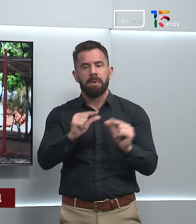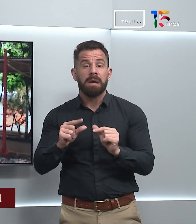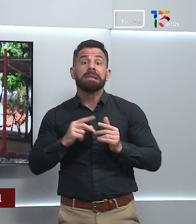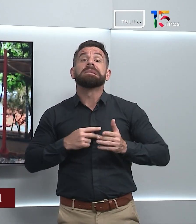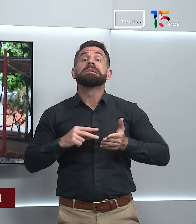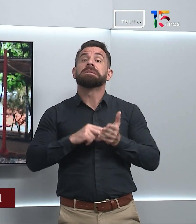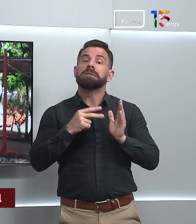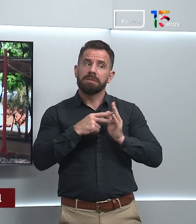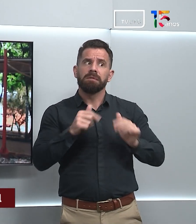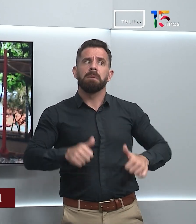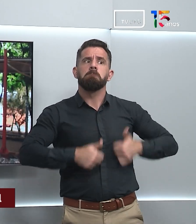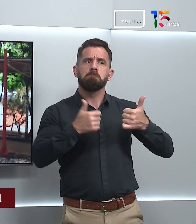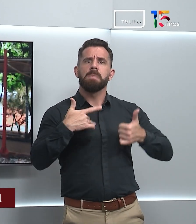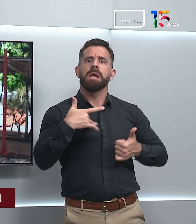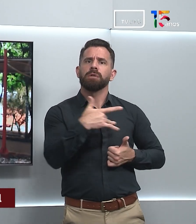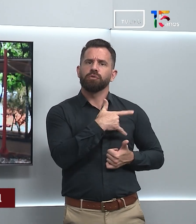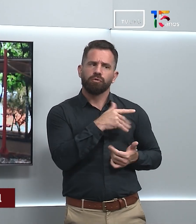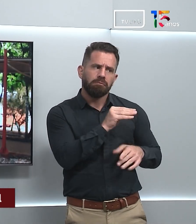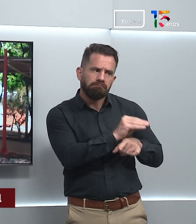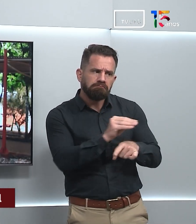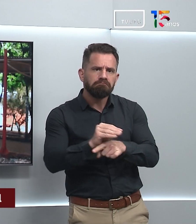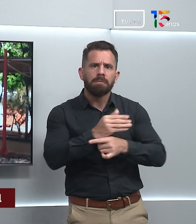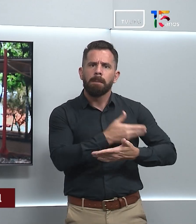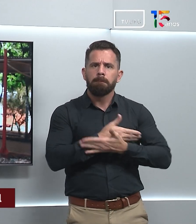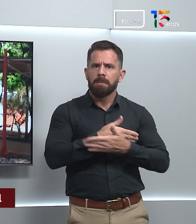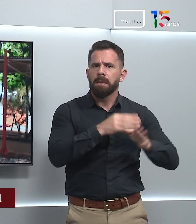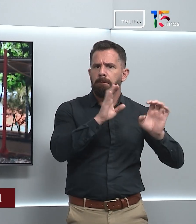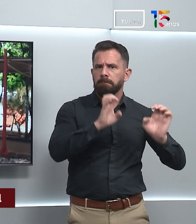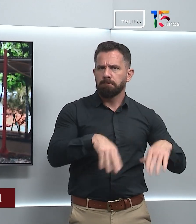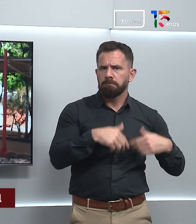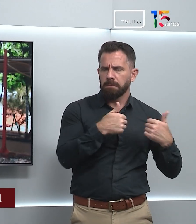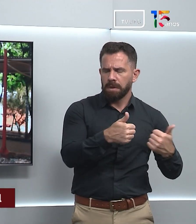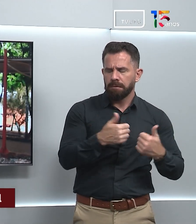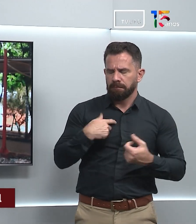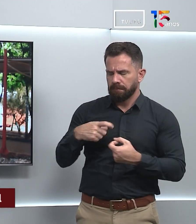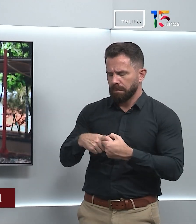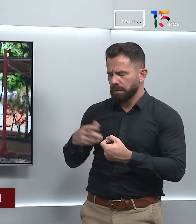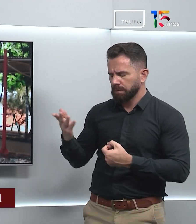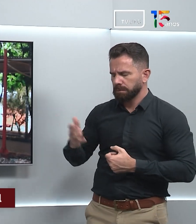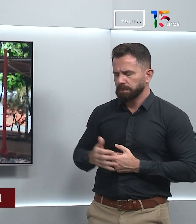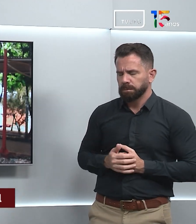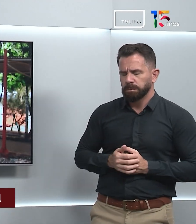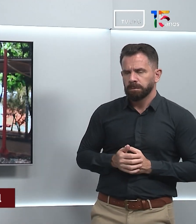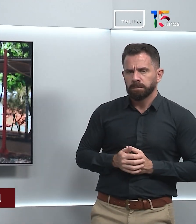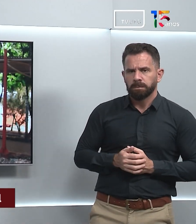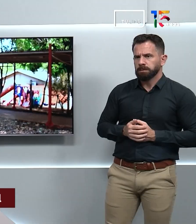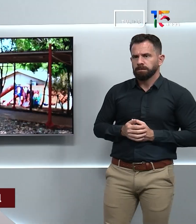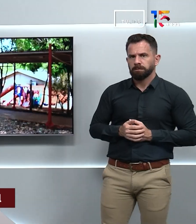de saúde e bem-estar para esse público. Volto com vocês aí do estúdio.